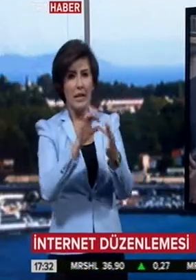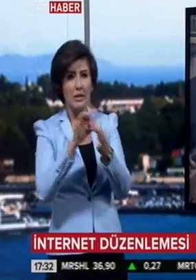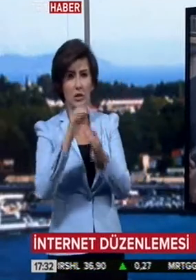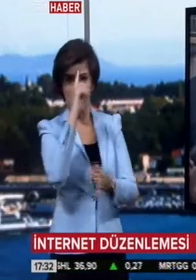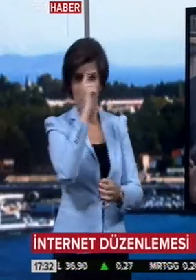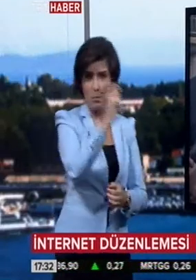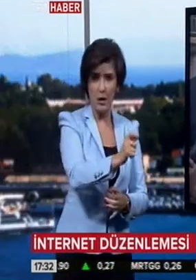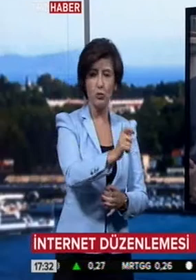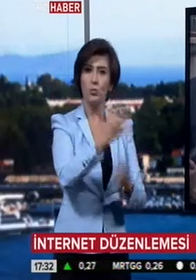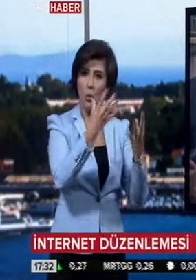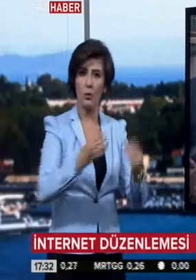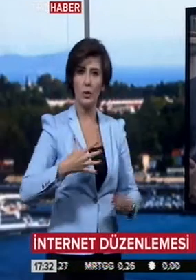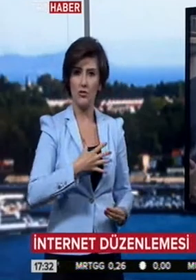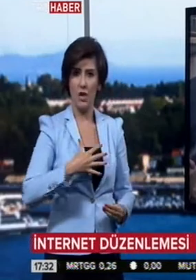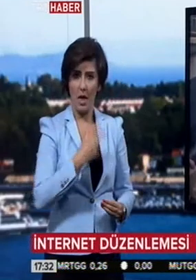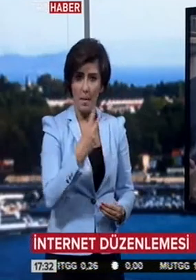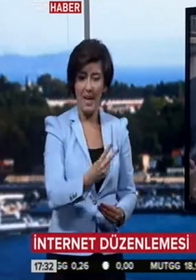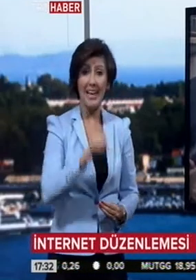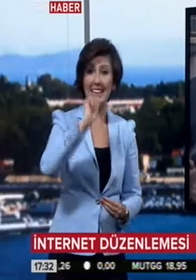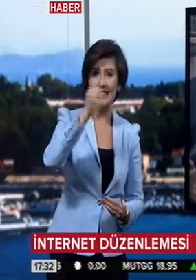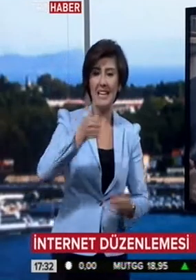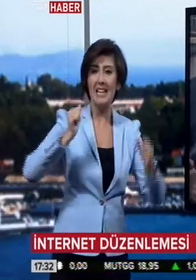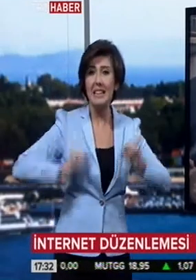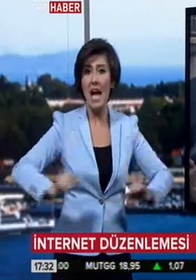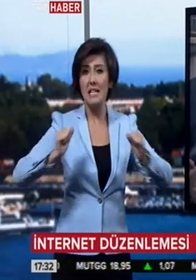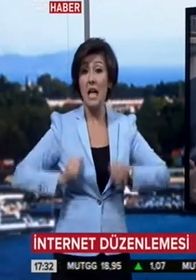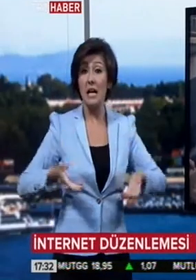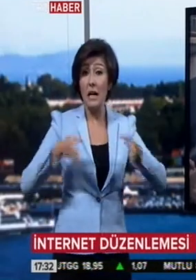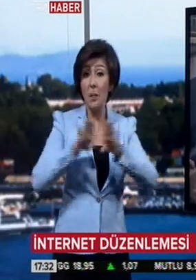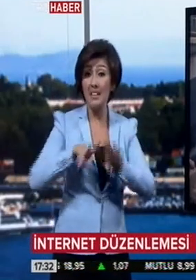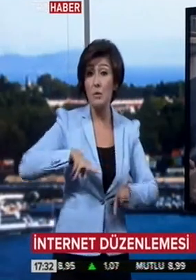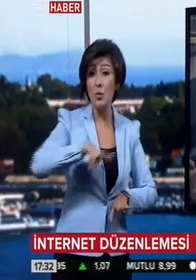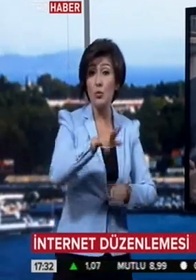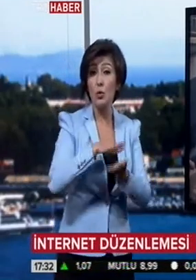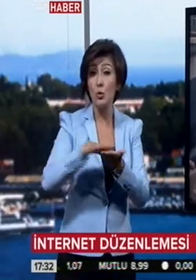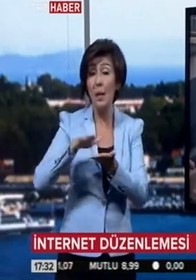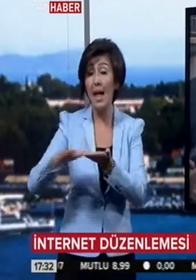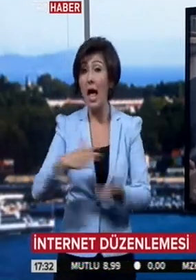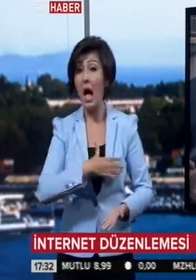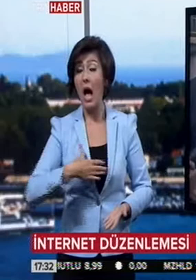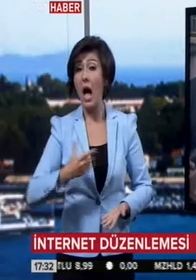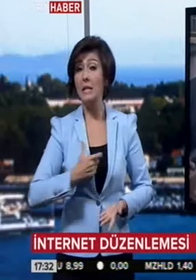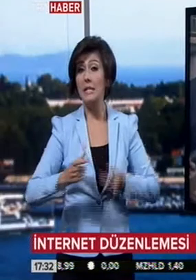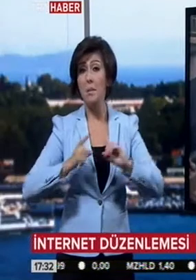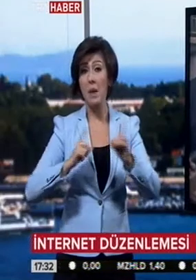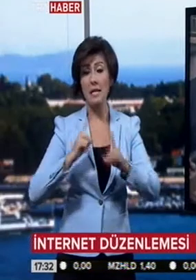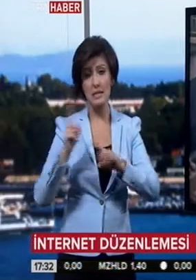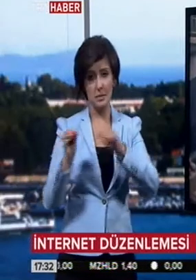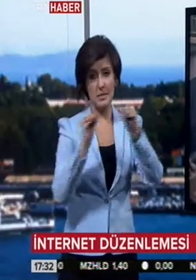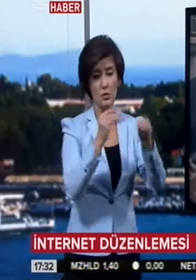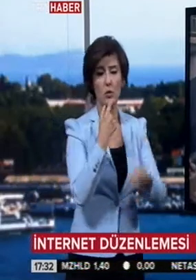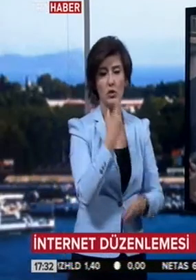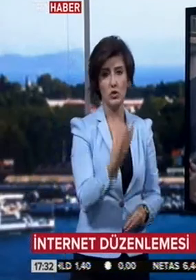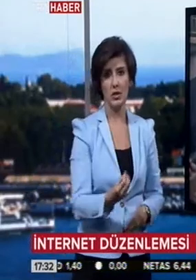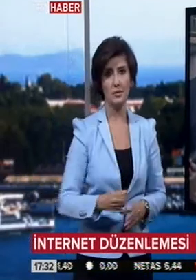iptaline ilişkinde başvuruda bulunan CHP, yarın da dershanelerin kapatılmasına yönelik düzenlemeyi Anayasa